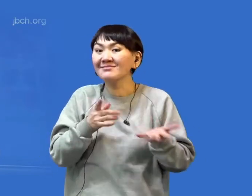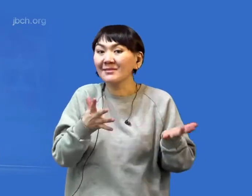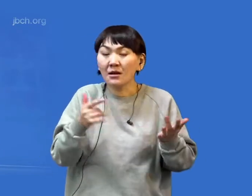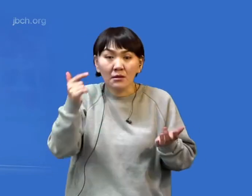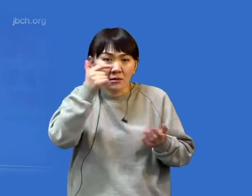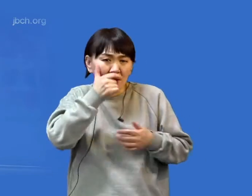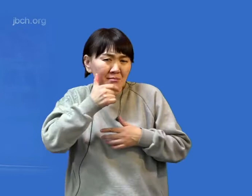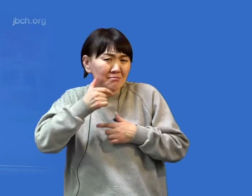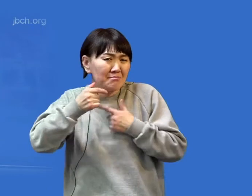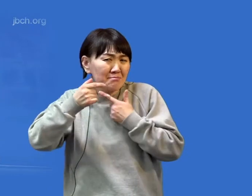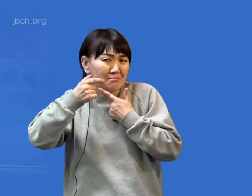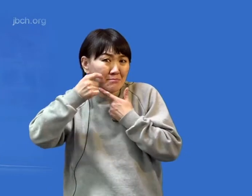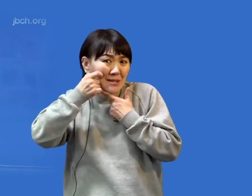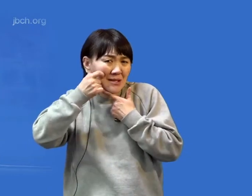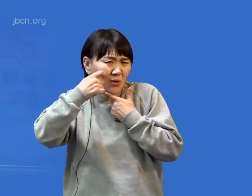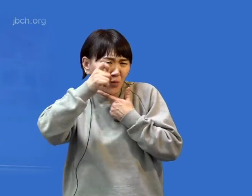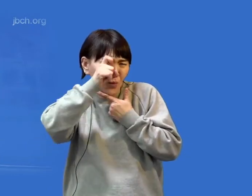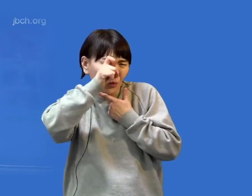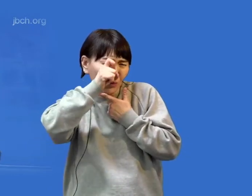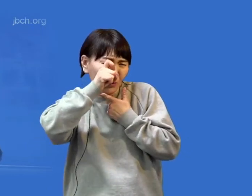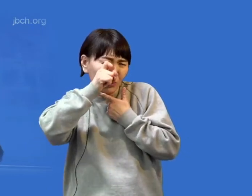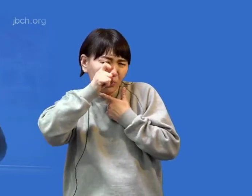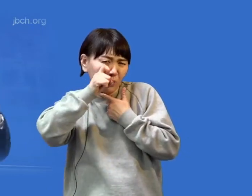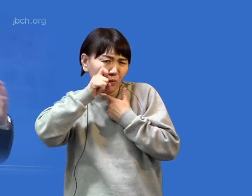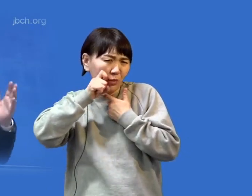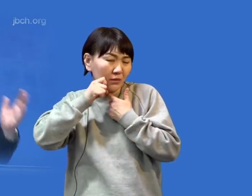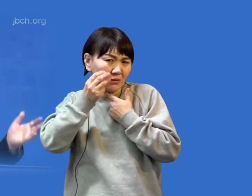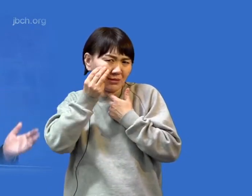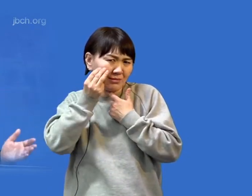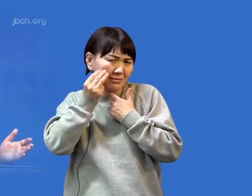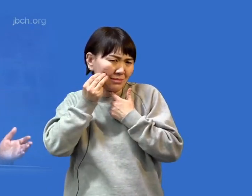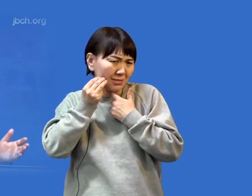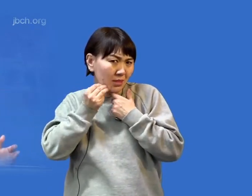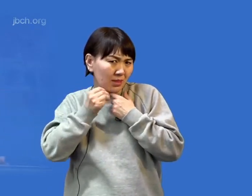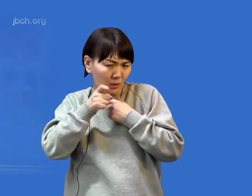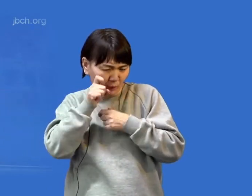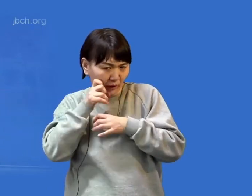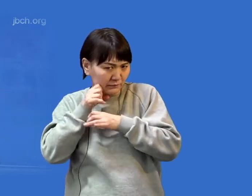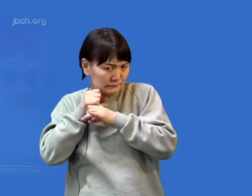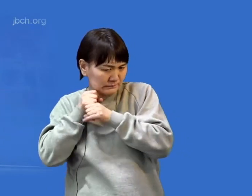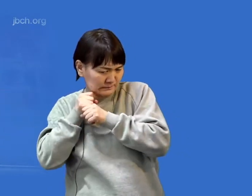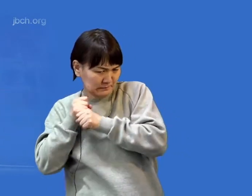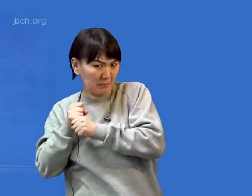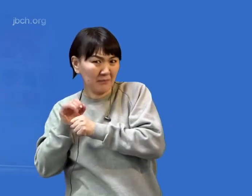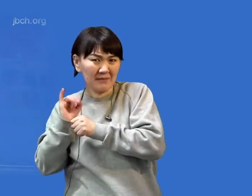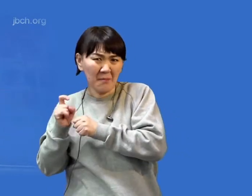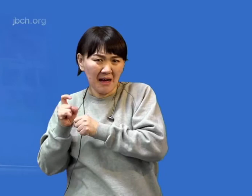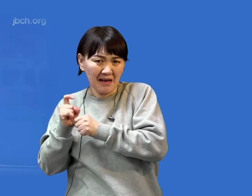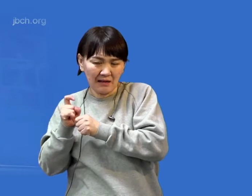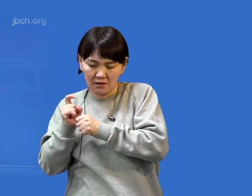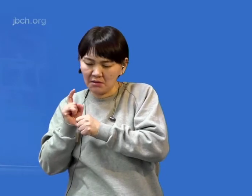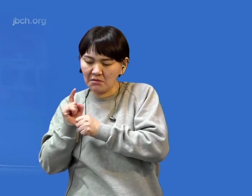хүсэлд ачаал гэдэг юм байна. Энэ махуудын хүсэлд очихыг дураар нөрөхчүүл өөрийн дураараа авирлах гээд байна.